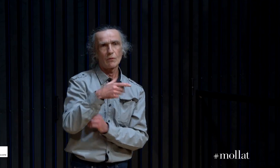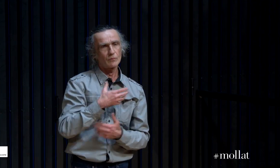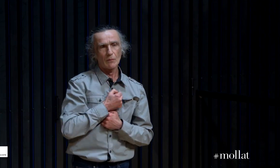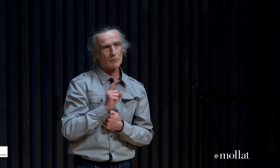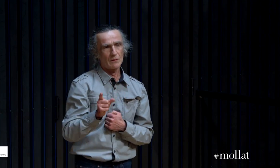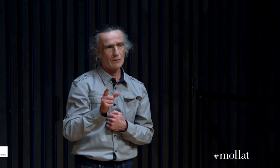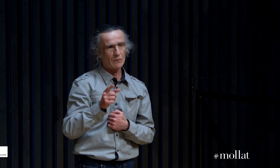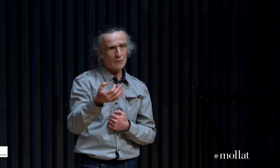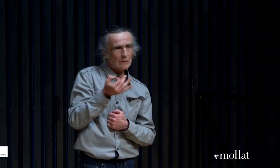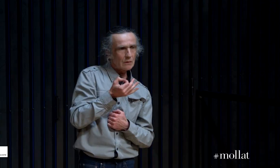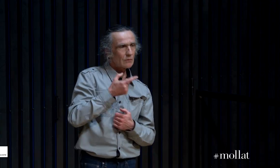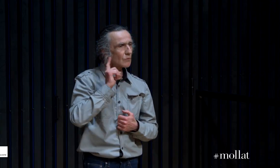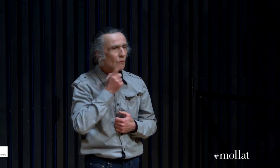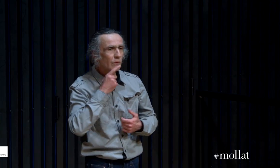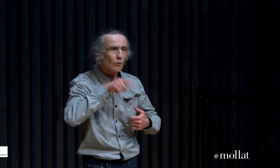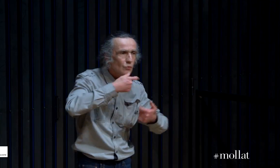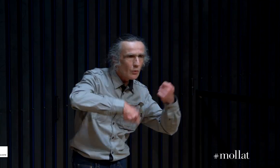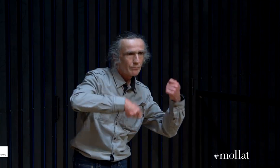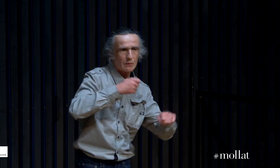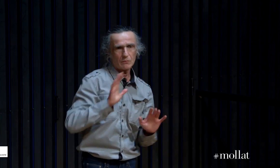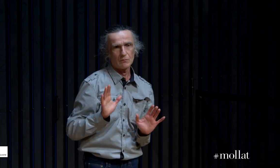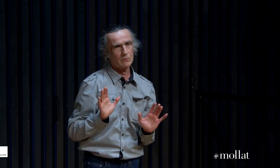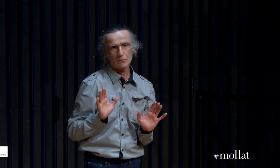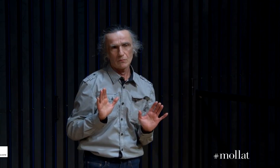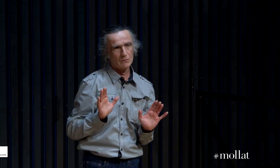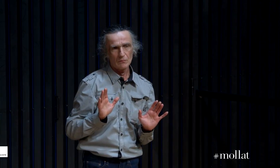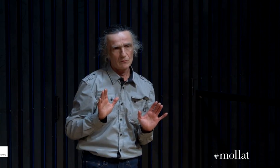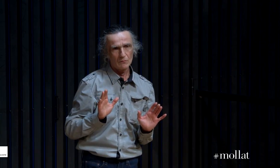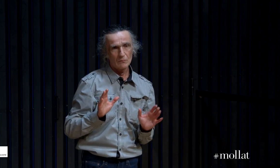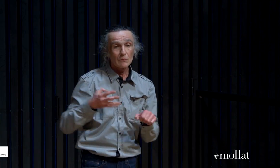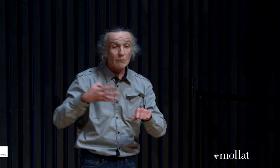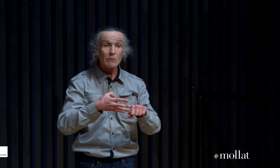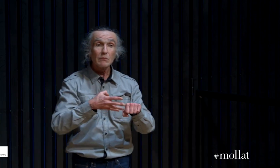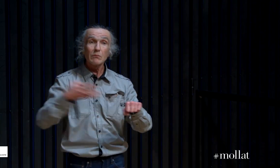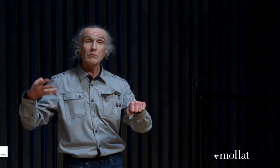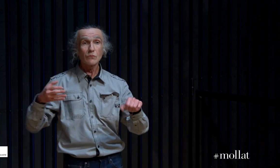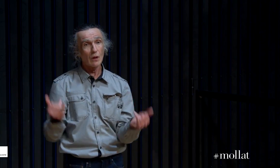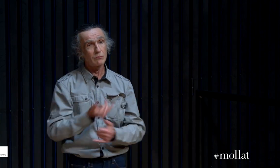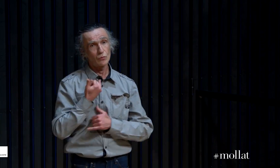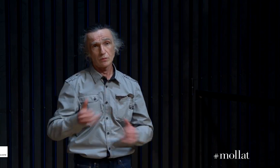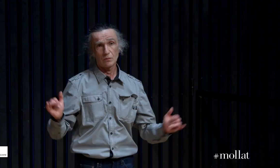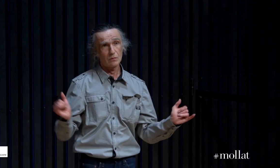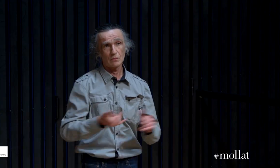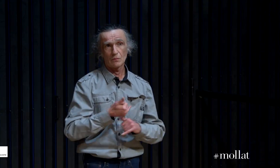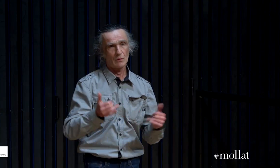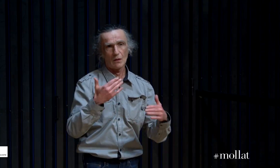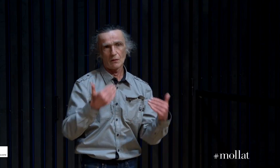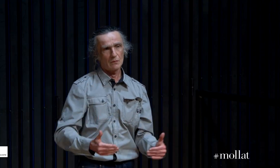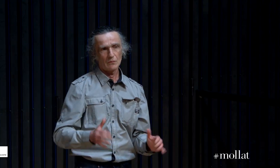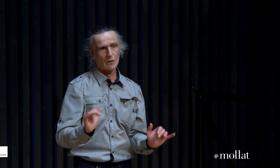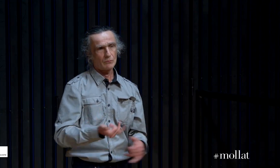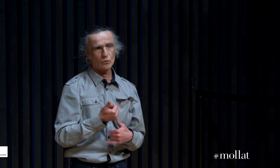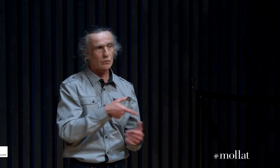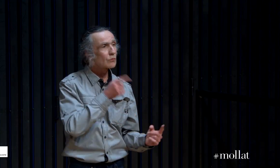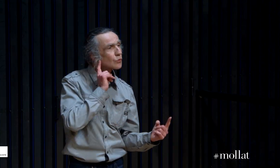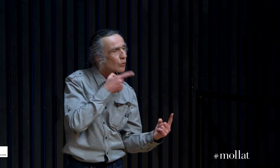un oralisme absolument imposé, et donc j'ai encore du mal à entendre et quand on me demande de la souplesse. Alors, et de me dire aussi, on peut